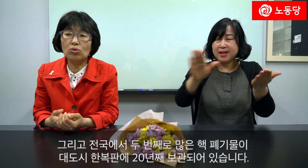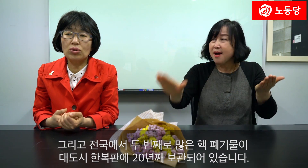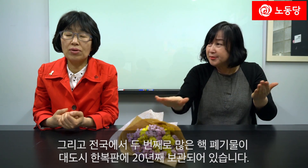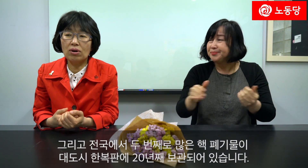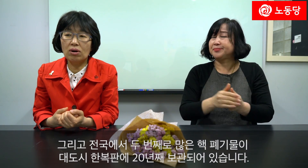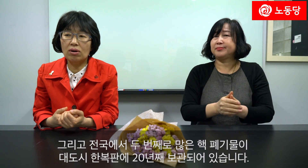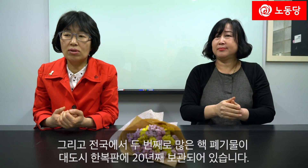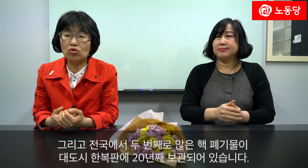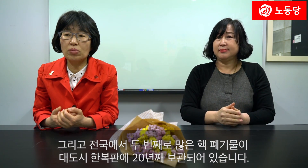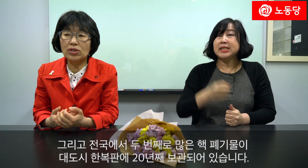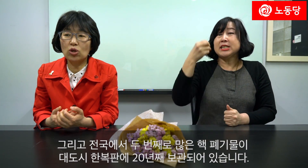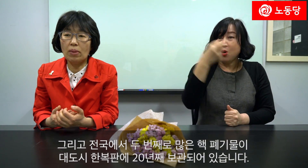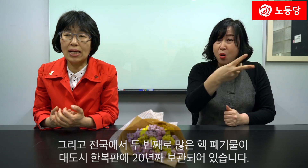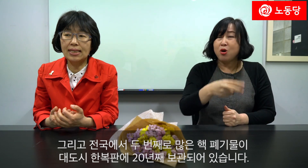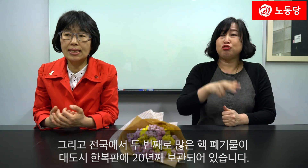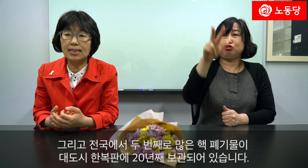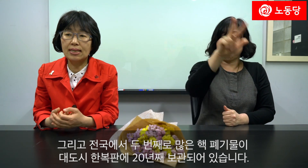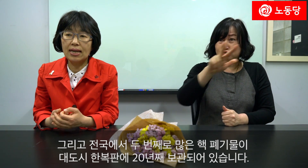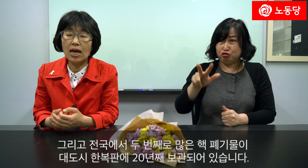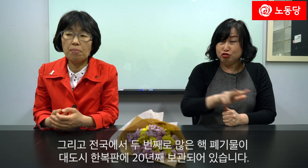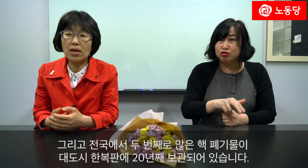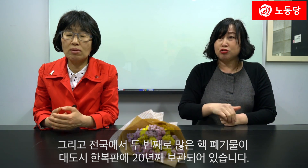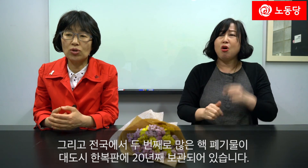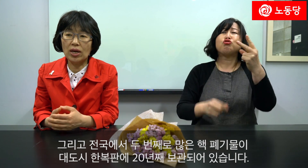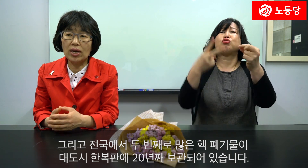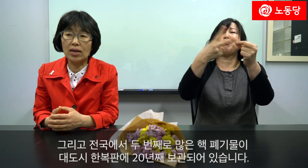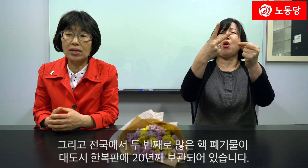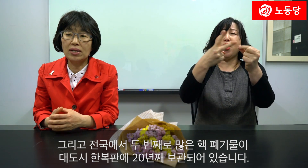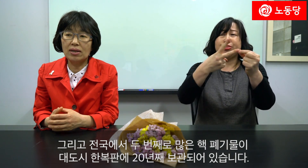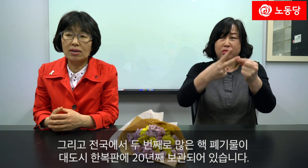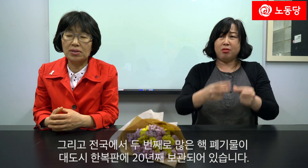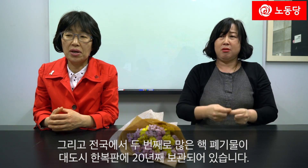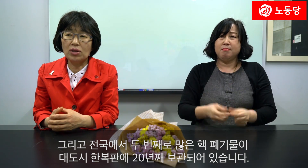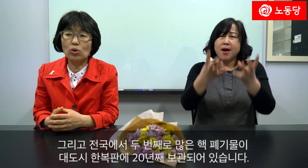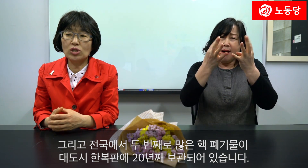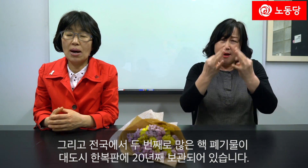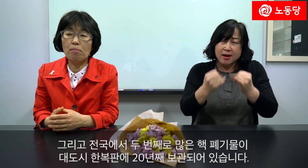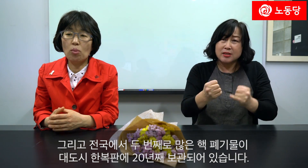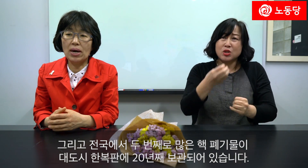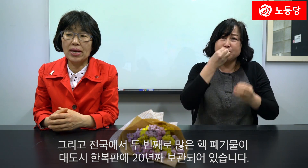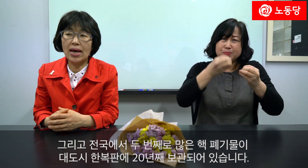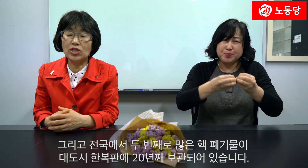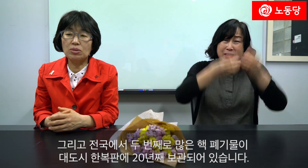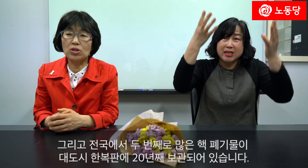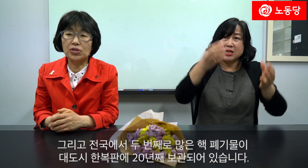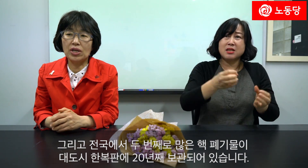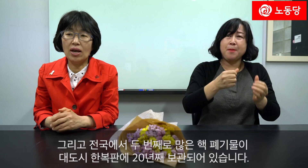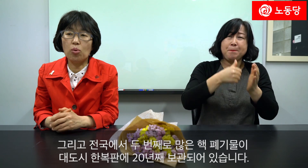또 전국에서 두 번째로 많은 핵 폐기물이 대도시